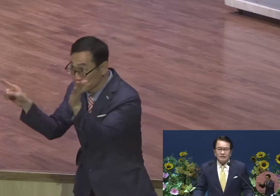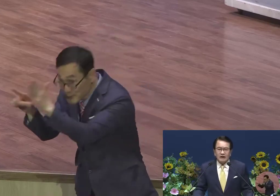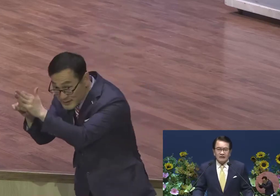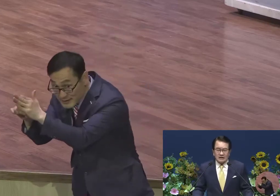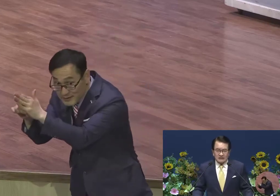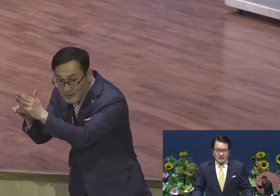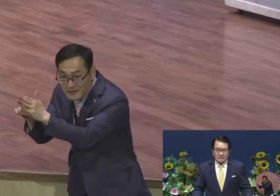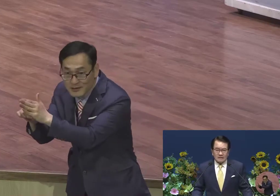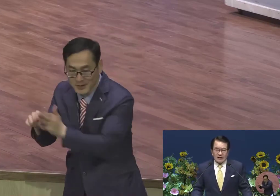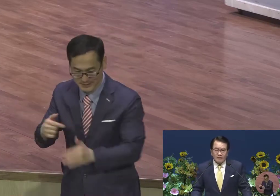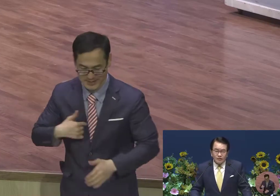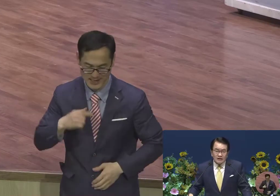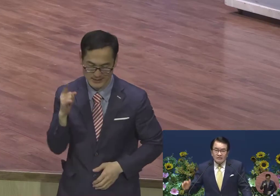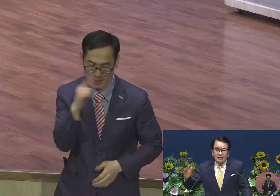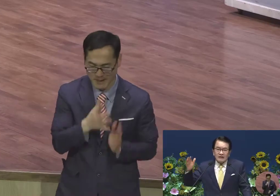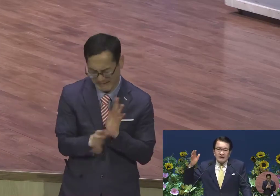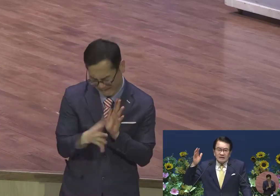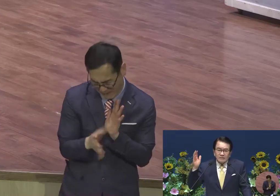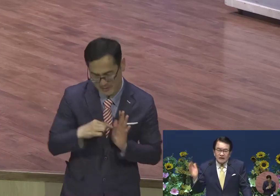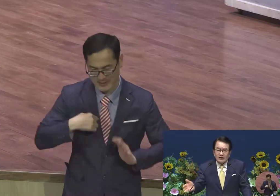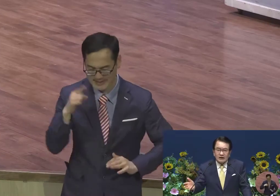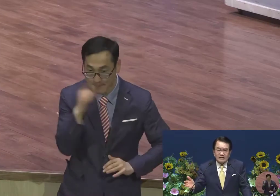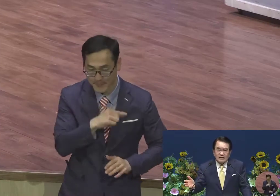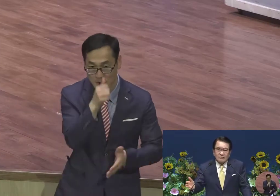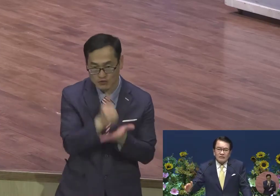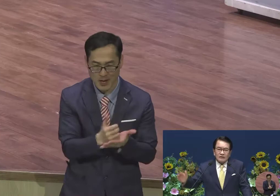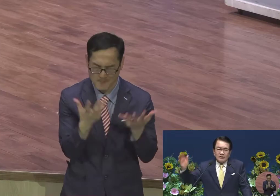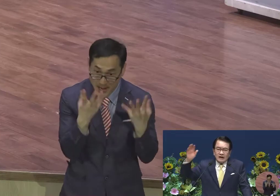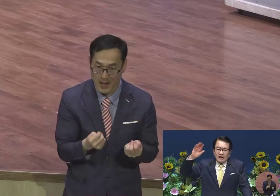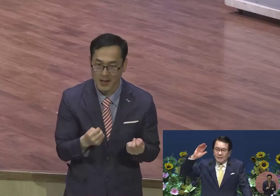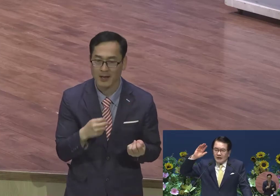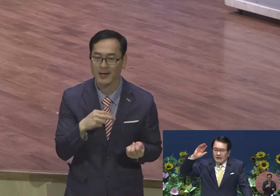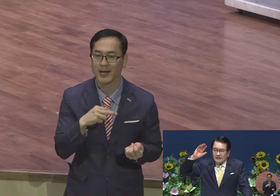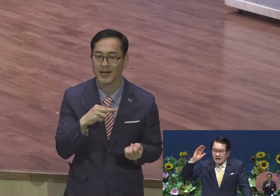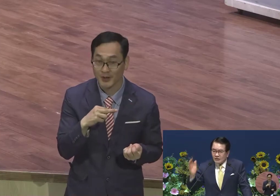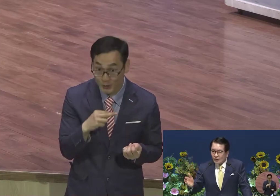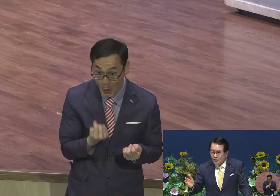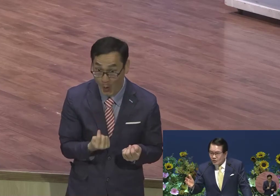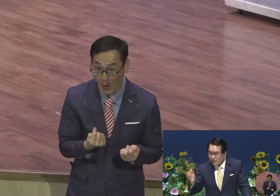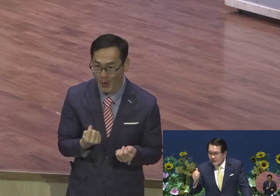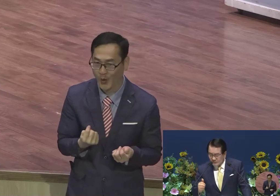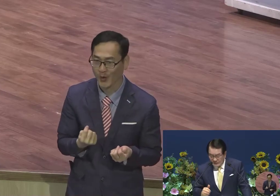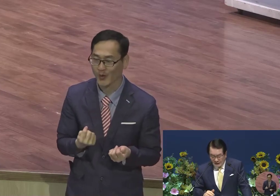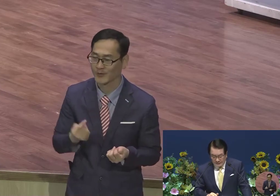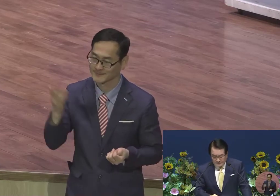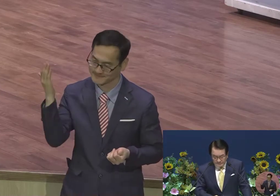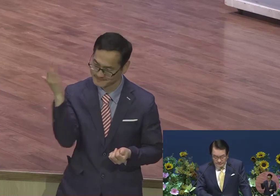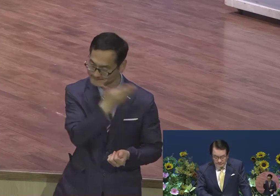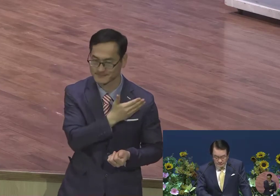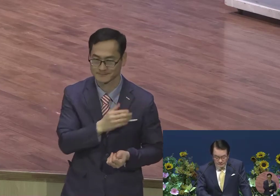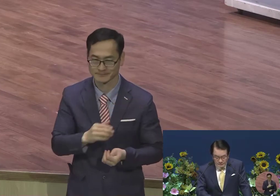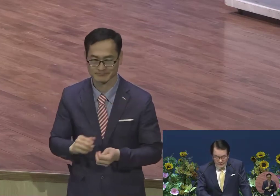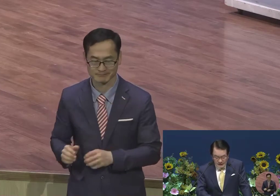못된 삶을 살았다 할지라도 아무리 지금까지 어떤 삶을 살았다 할지라도 하나님의 자녀로 구원 받습니다